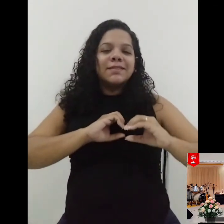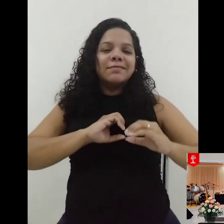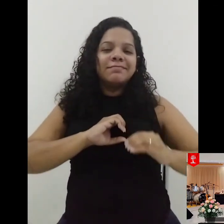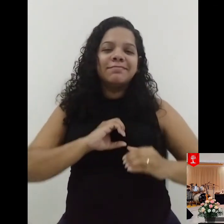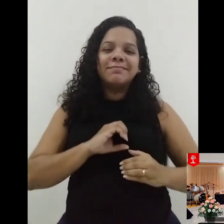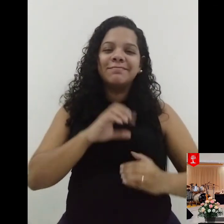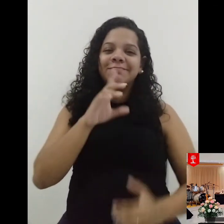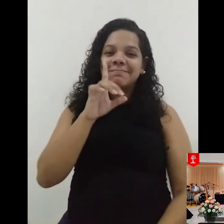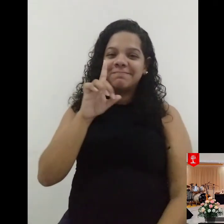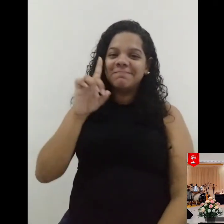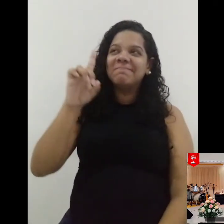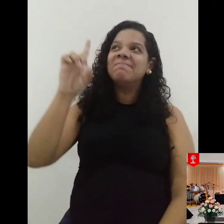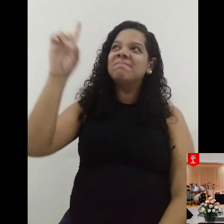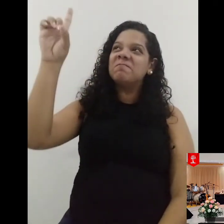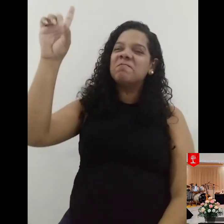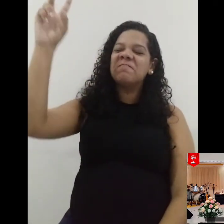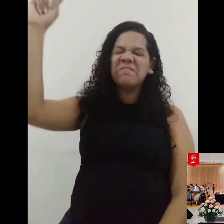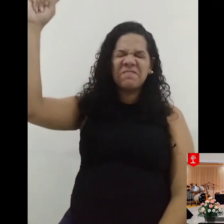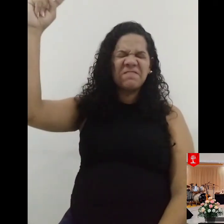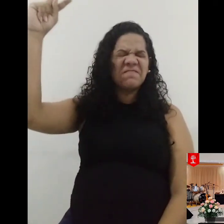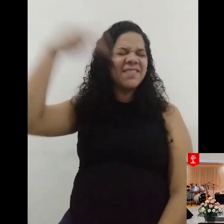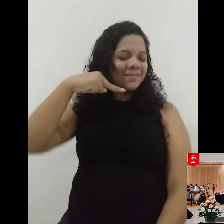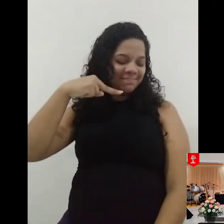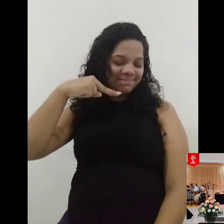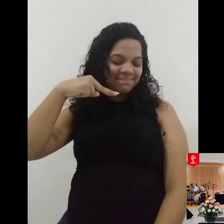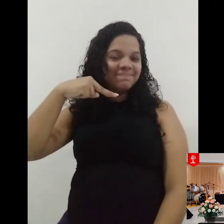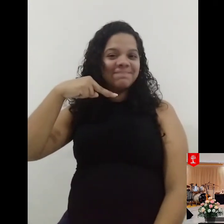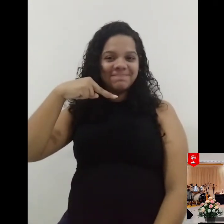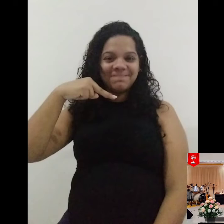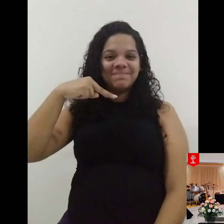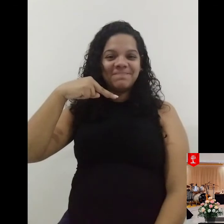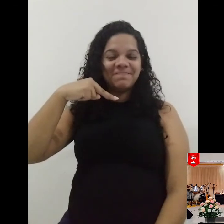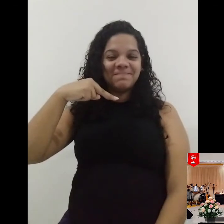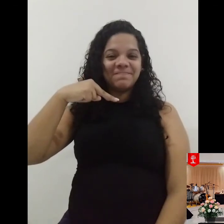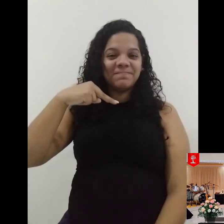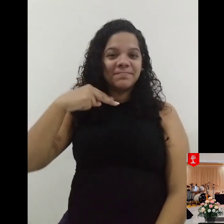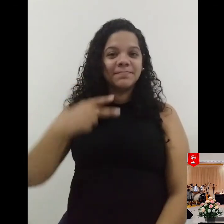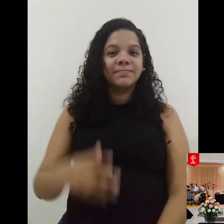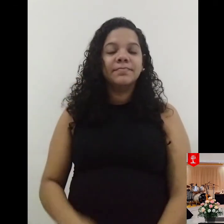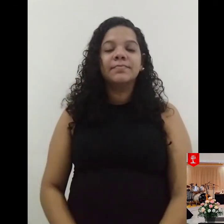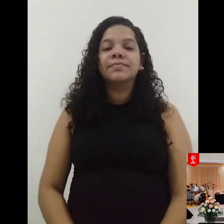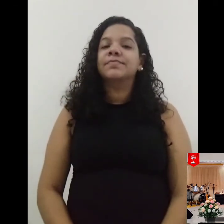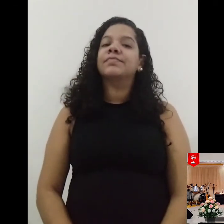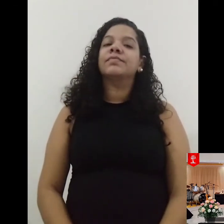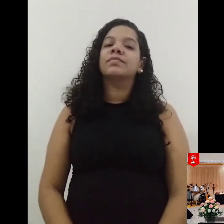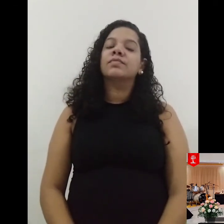sua tradução diga assim, que sou pecador. Deus, tem misericórdia de mim, que sou